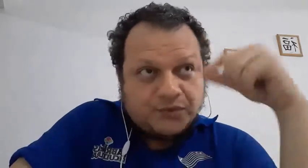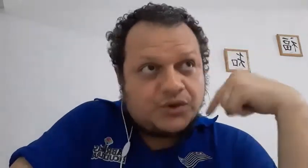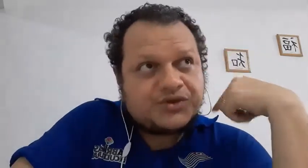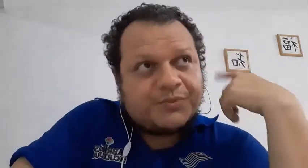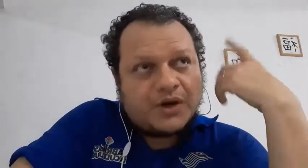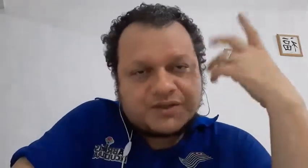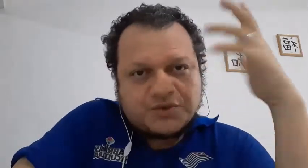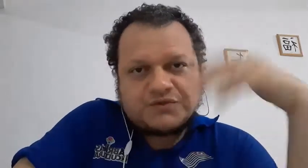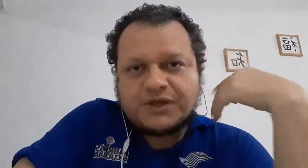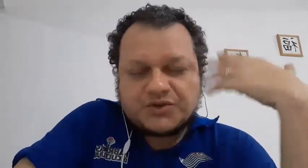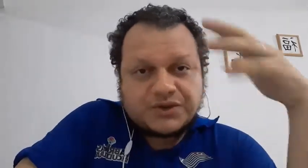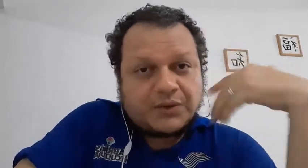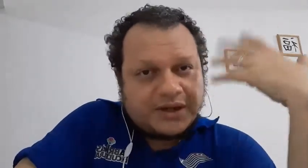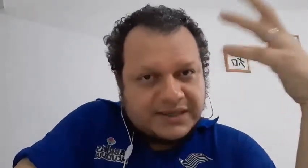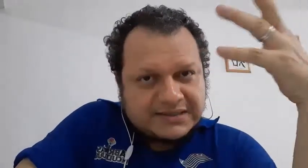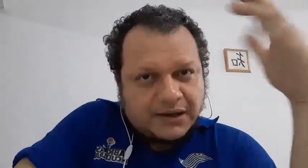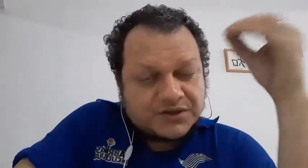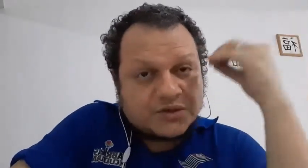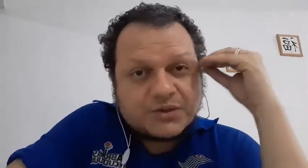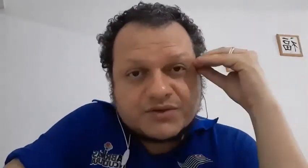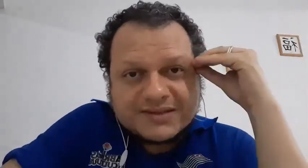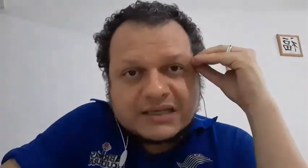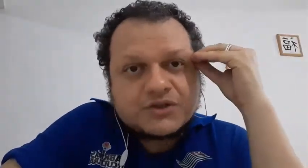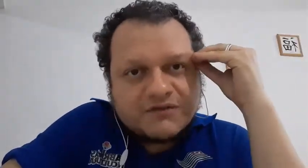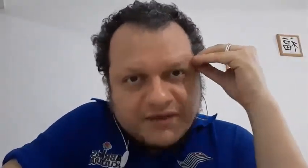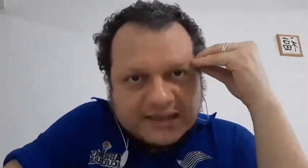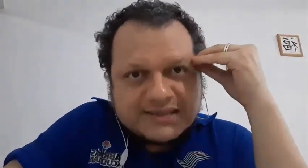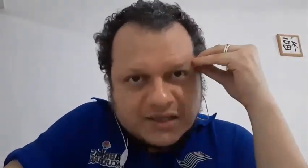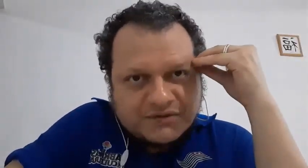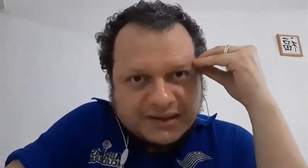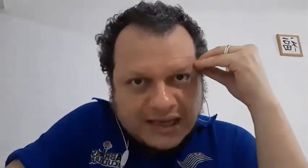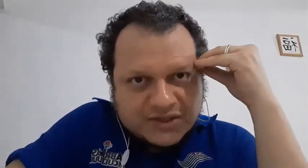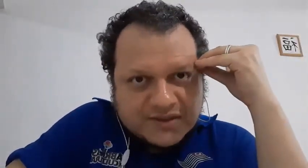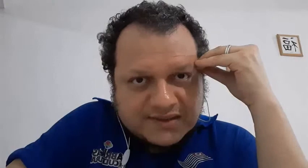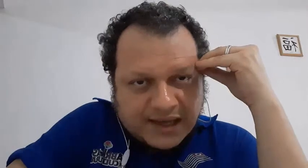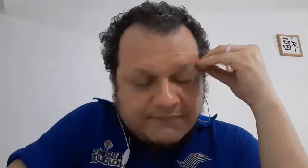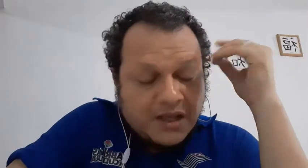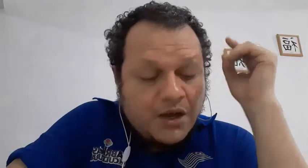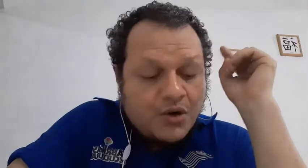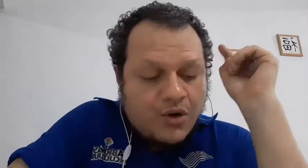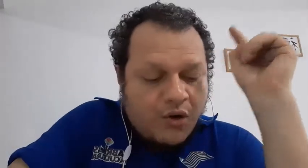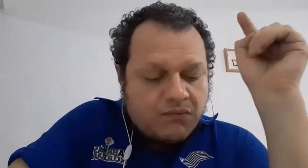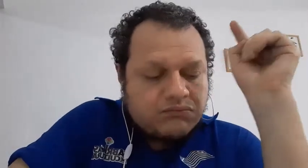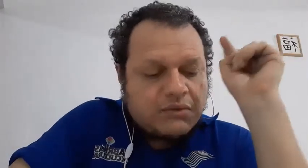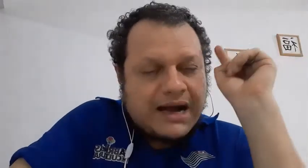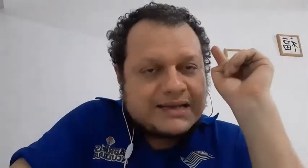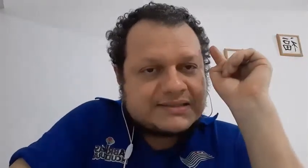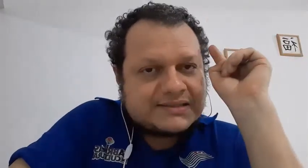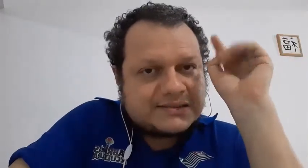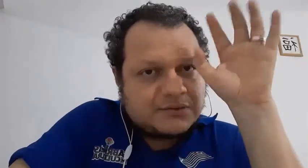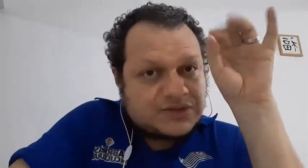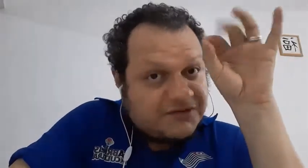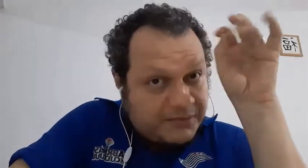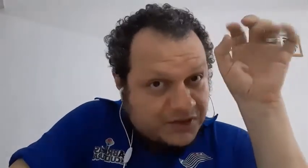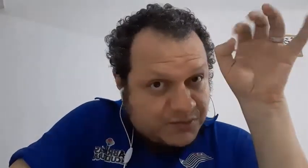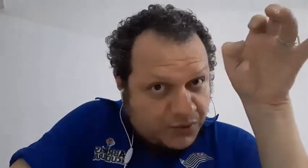nos próximos vídeos, no decorrer das aulas, nós vamos fazer diversas atividades, tá? Com os alfabetos